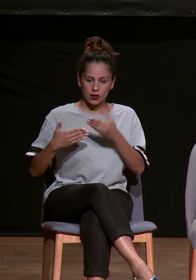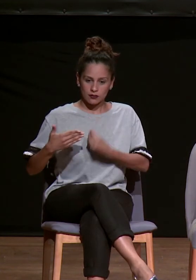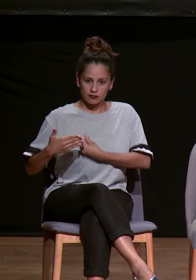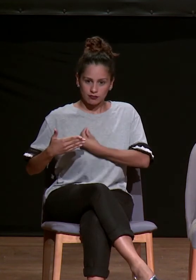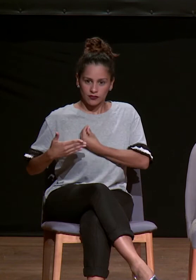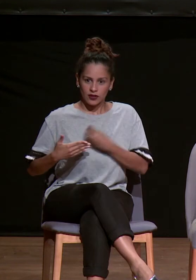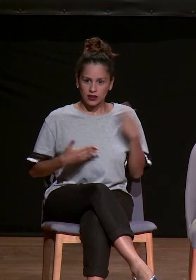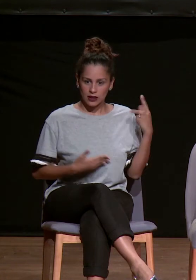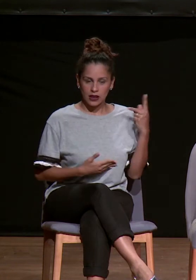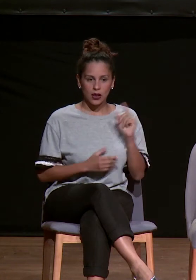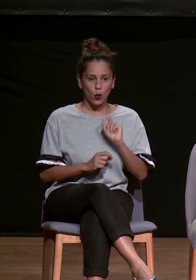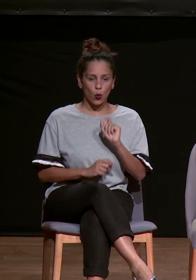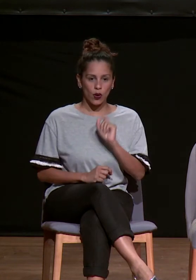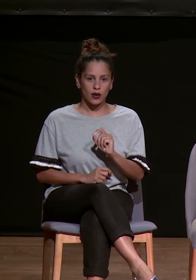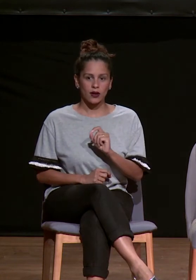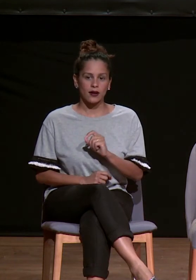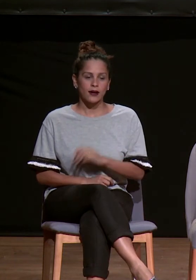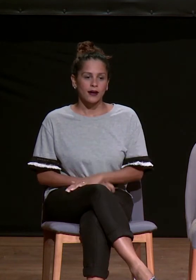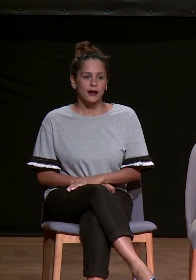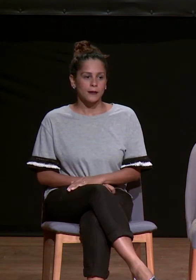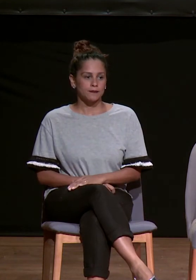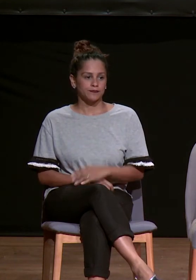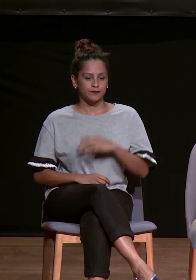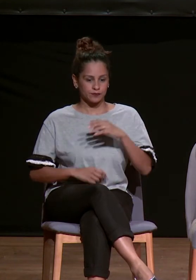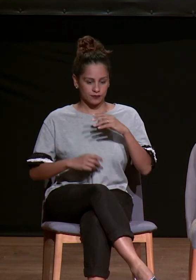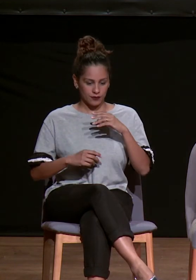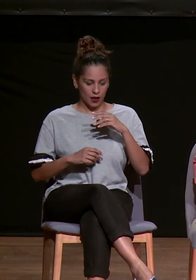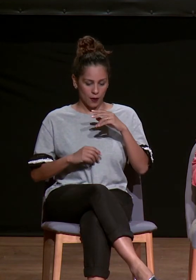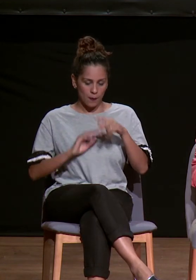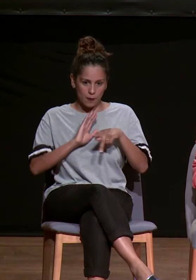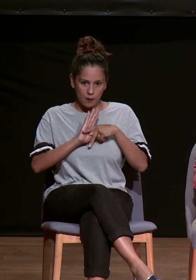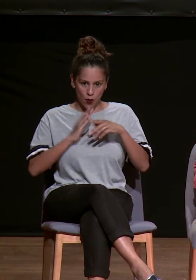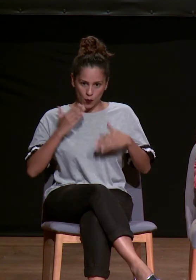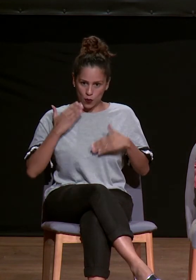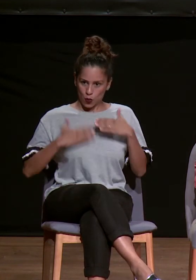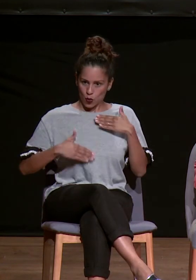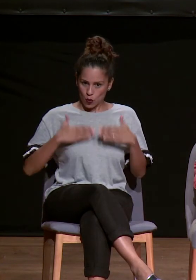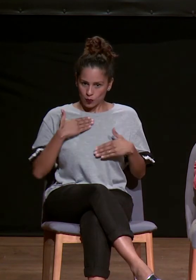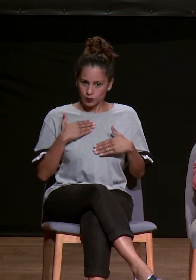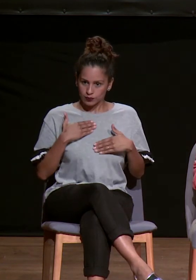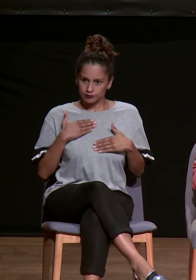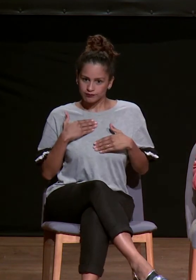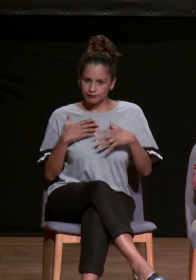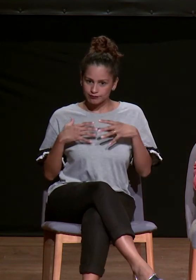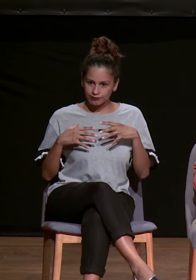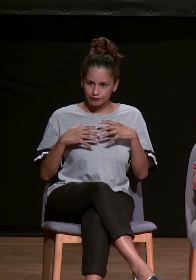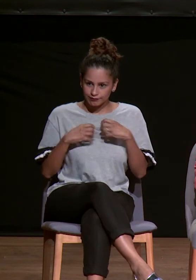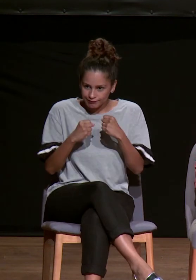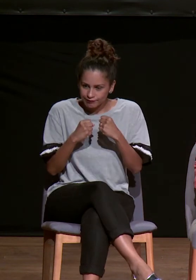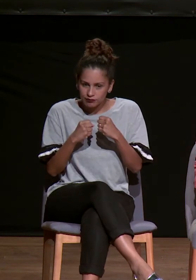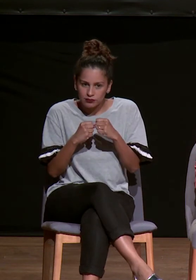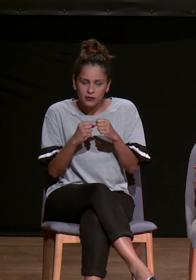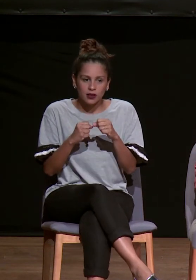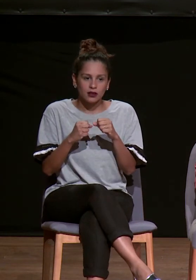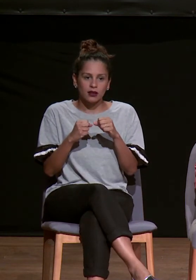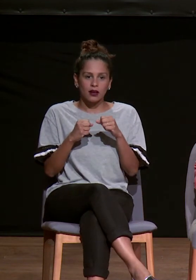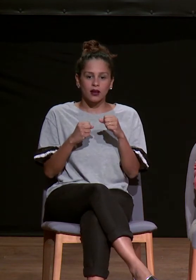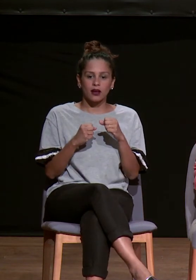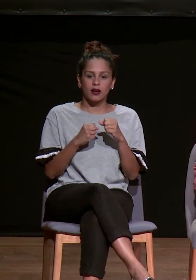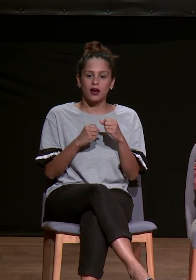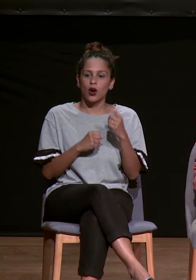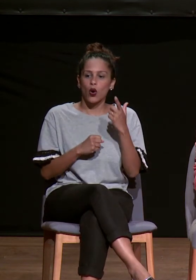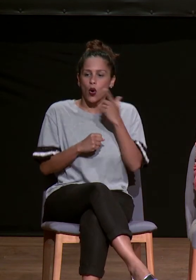do próprio corpo, e depois desse corpo conquistado, ou em processo de conquista, mas assim, já